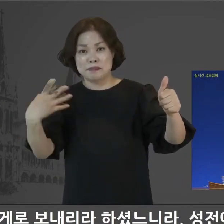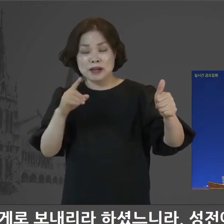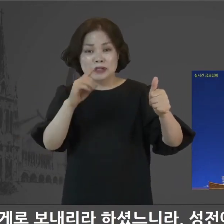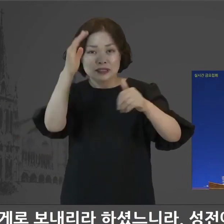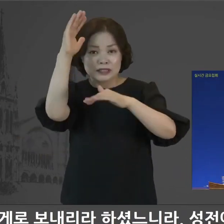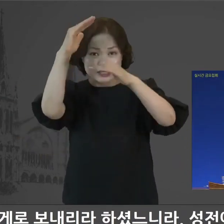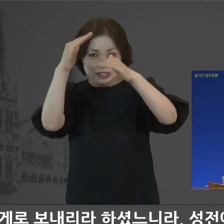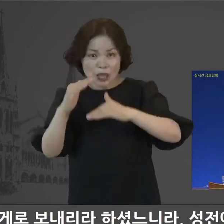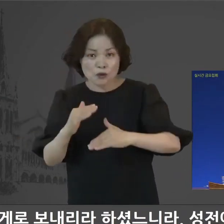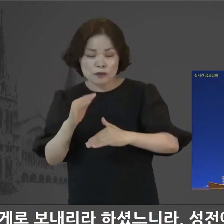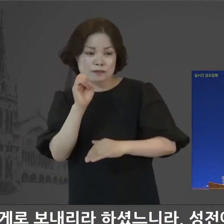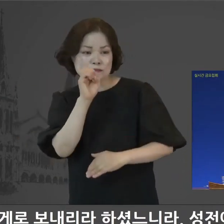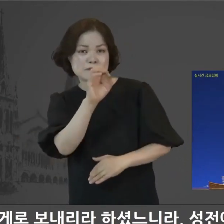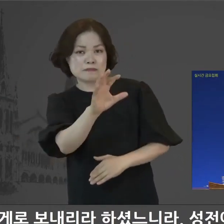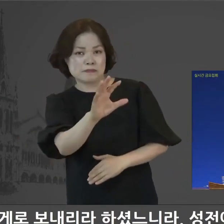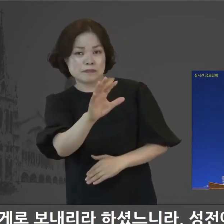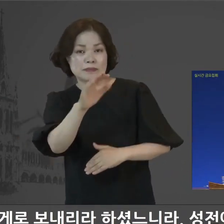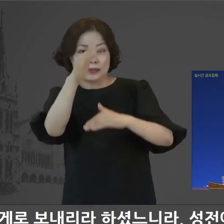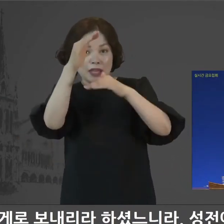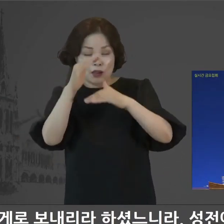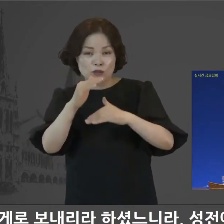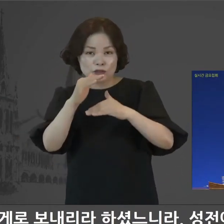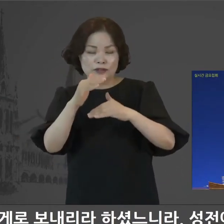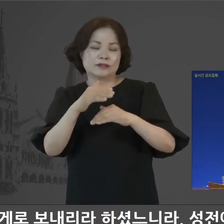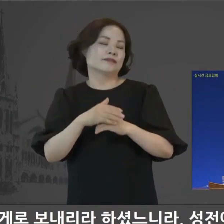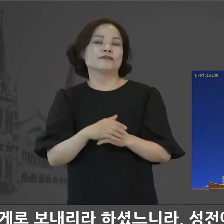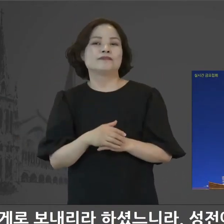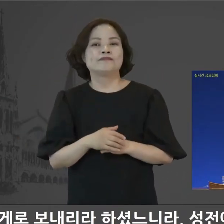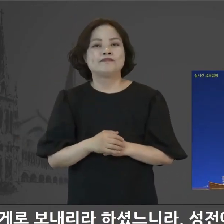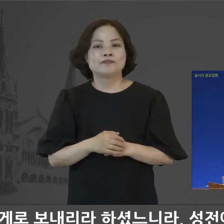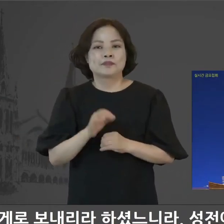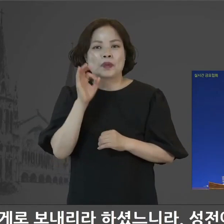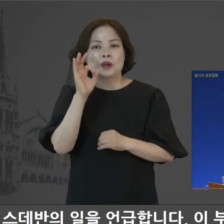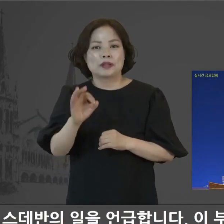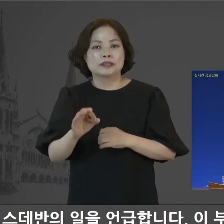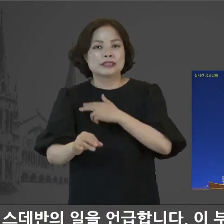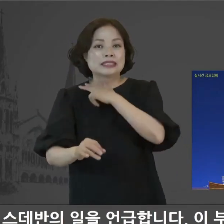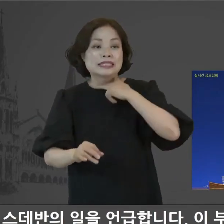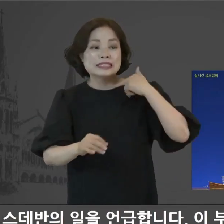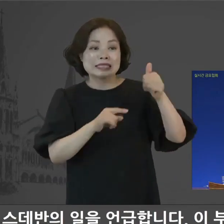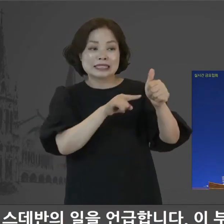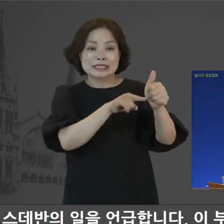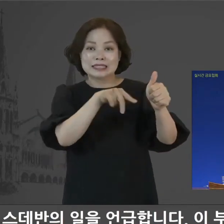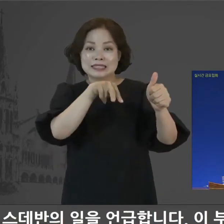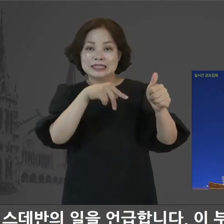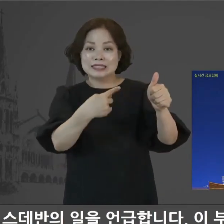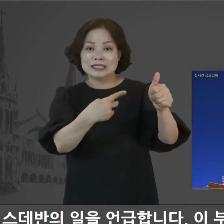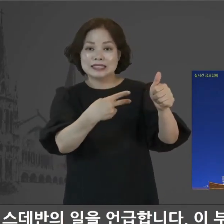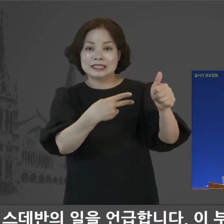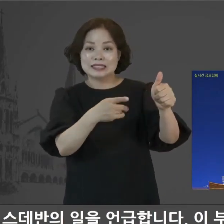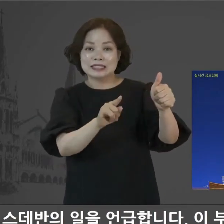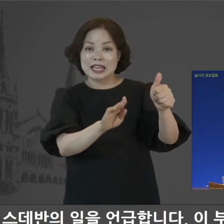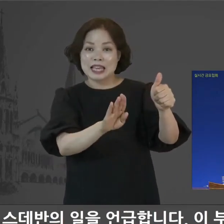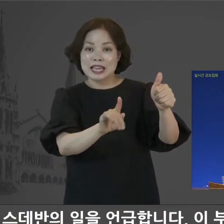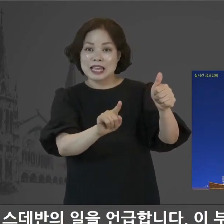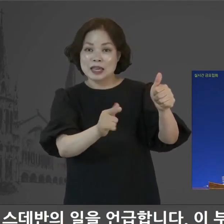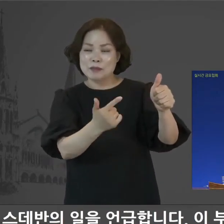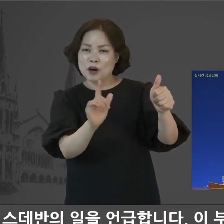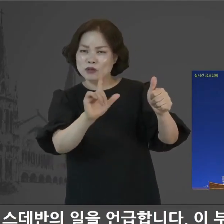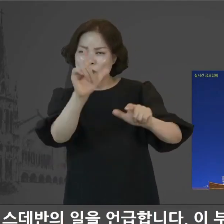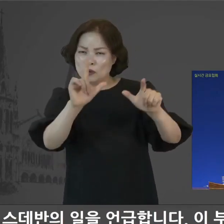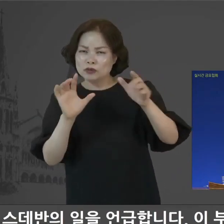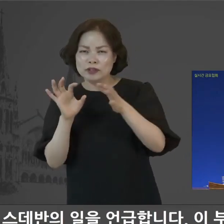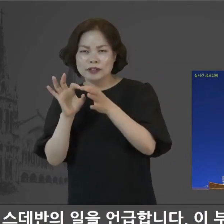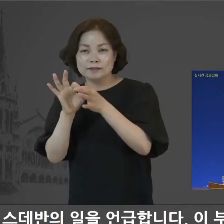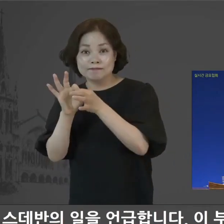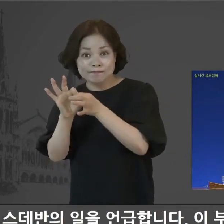부분을 조금 살펴봐야 오늘 본문이 조금 더 열립니다. 스데반이 어떤 그 모습으로 바울과